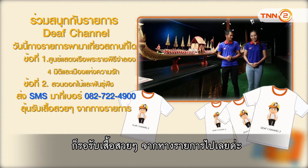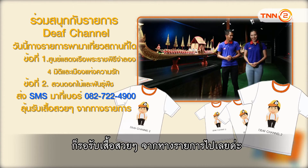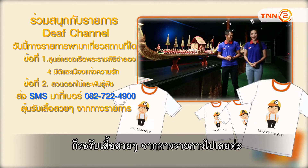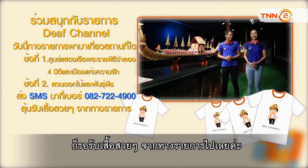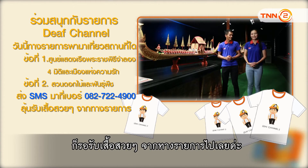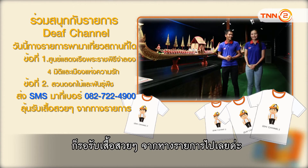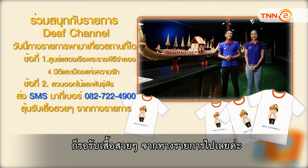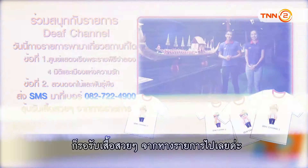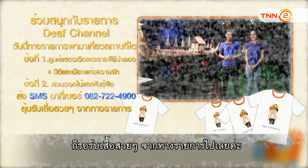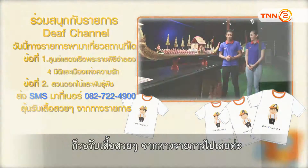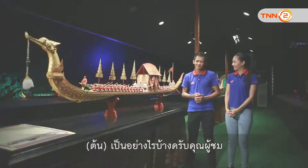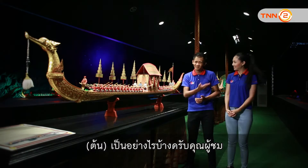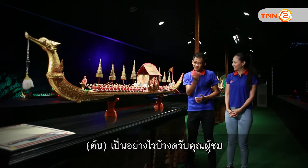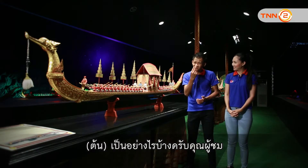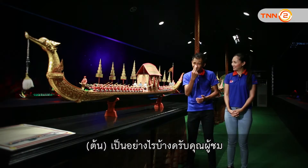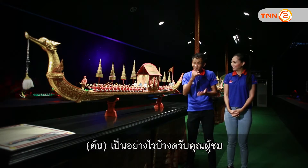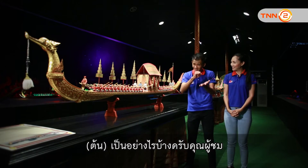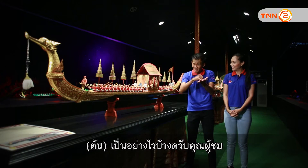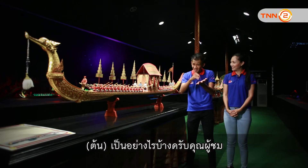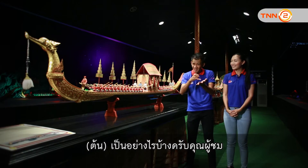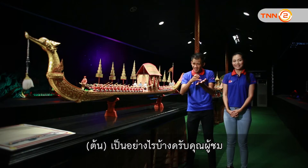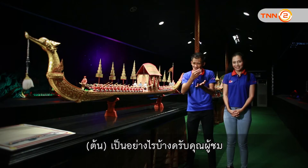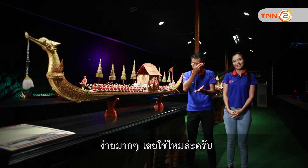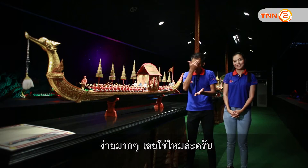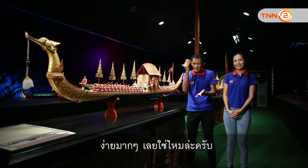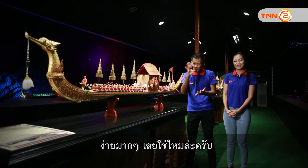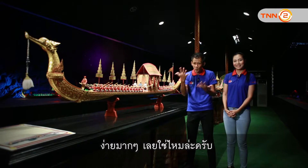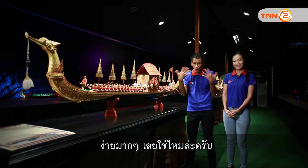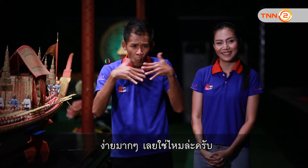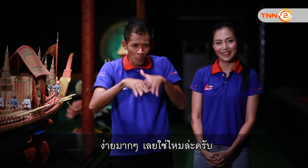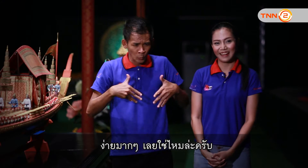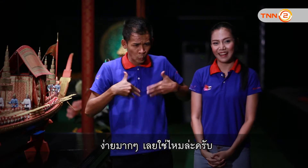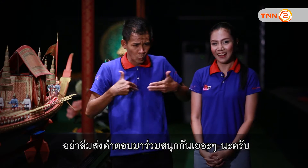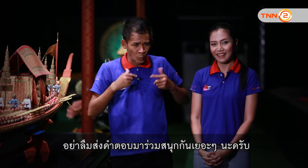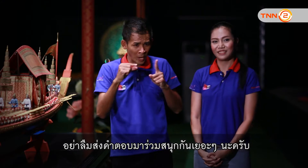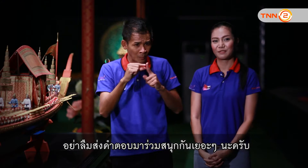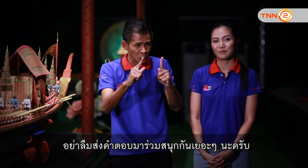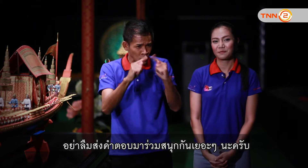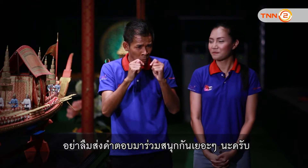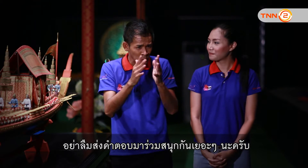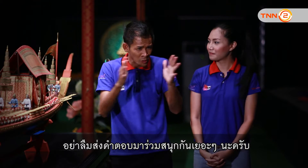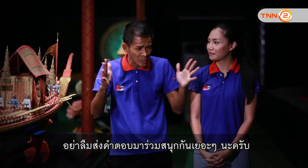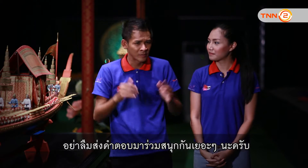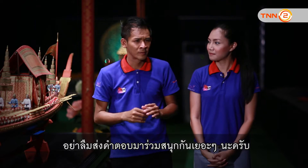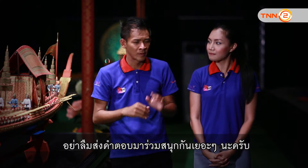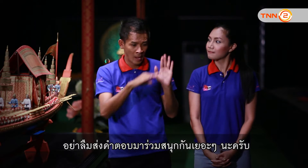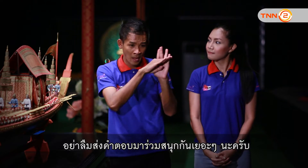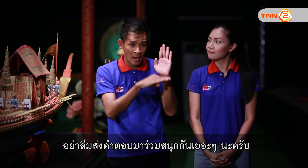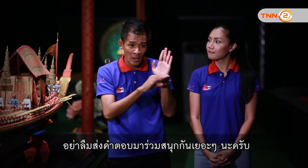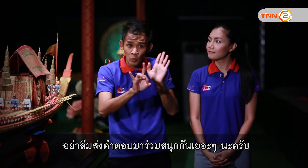ค่ะ เป็นอย่างไรกันบ้างครับคุณผู้ชมง่ายมากๆเลยใช่ไหมล่ะครับอย่าลืมส่งคำตอบมาร่วมสนุกกันเ